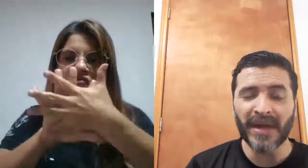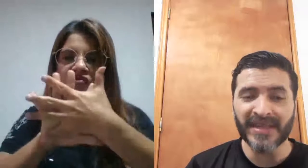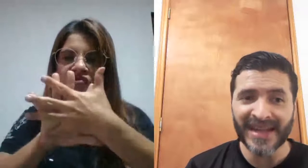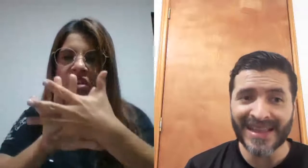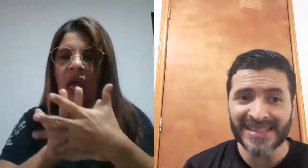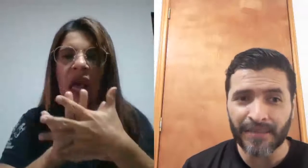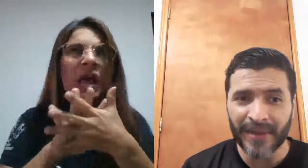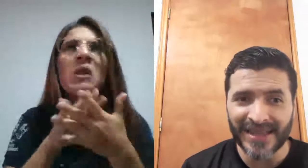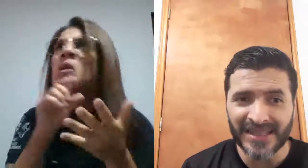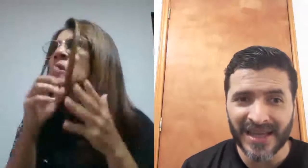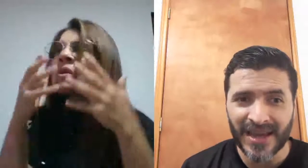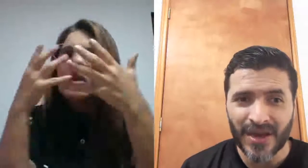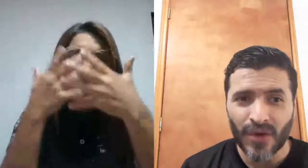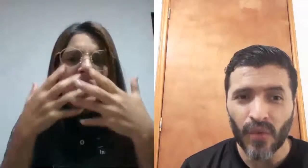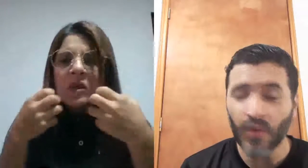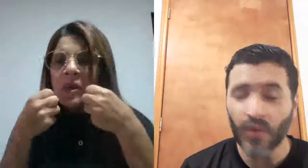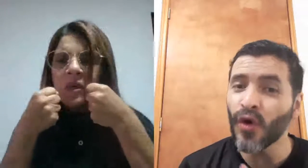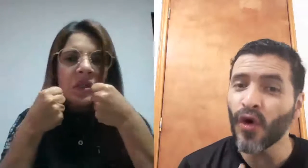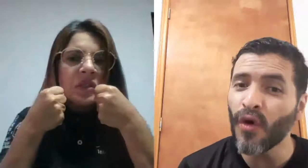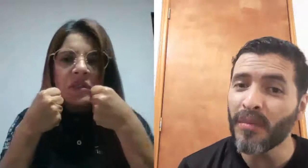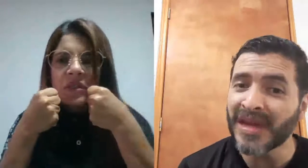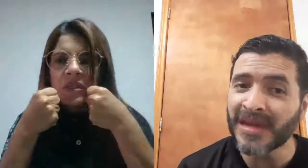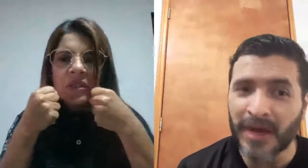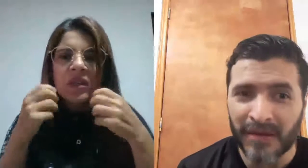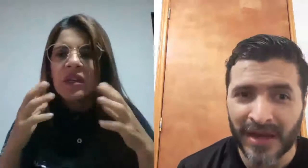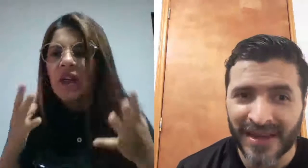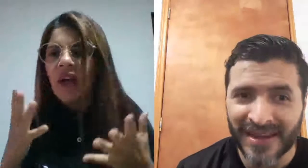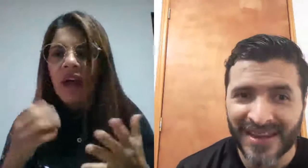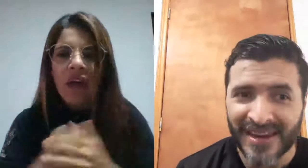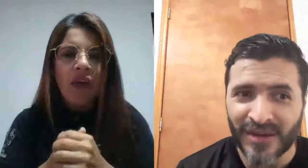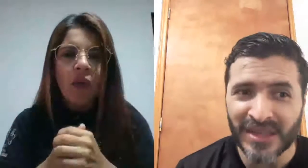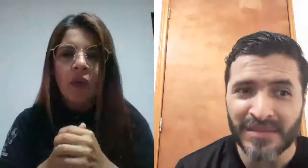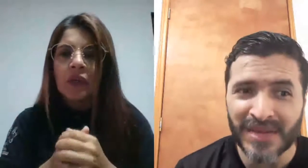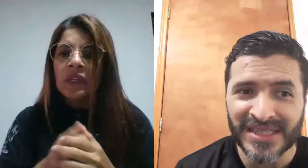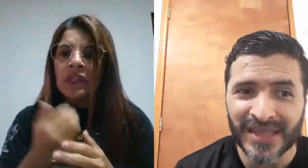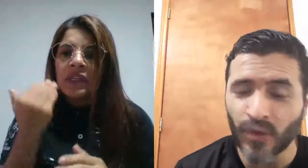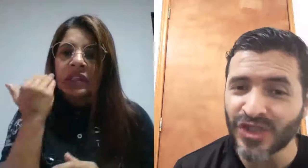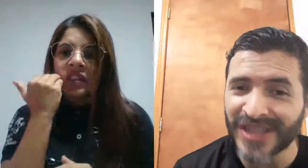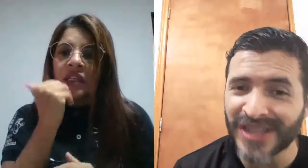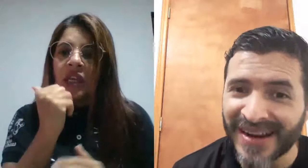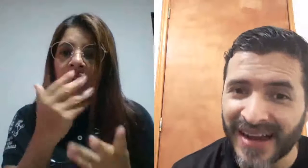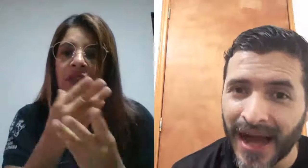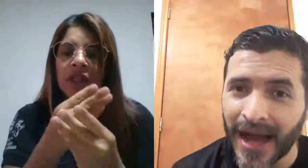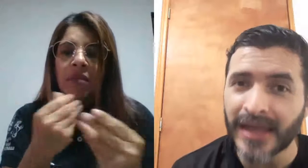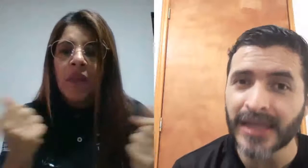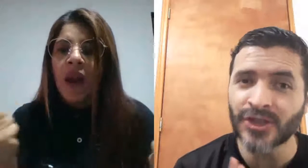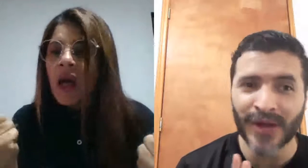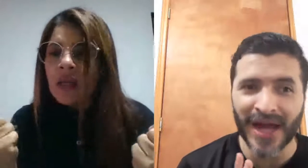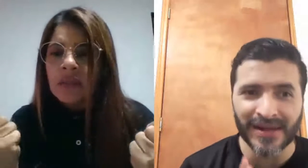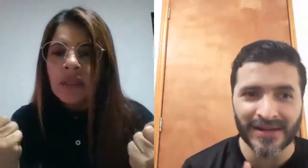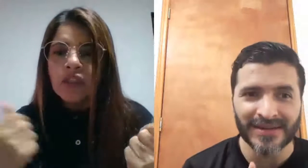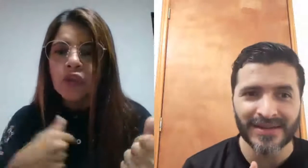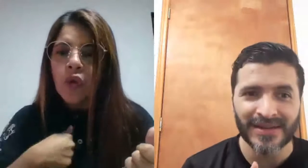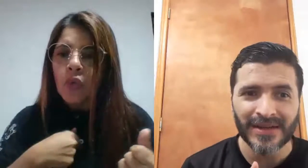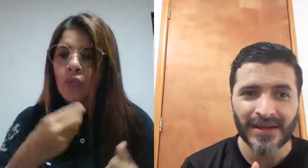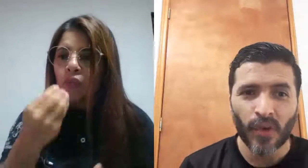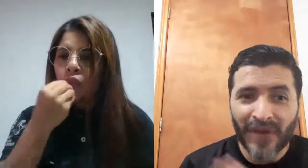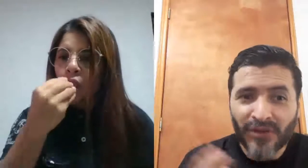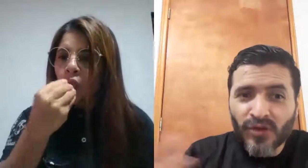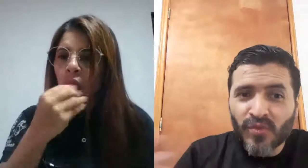la compañera desaparece, uno no come ni bebe, no hace más que buscarla y